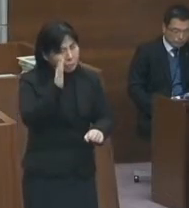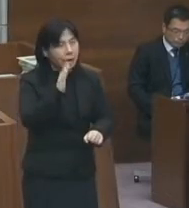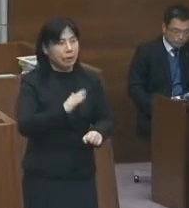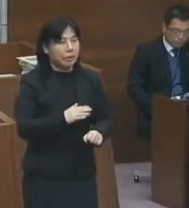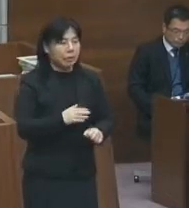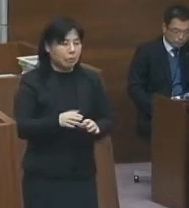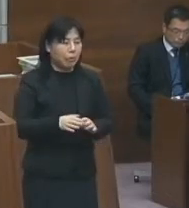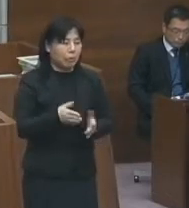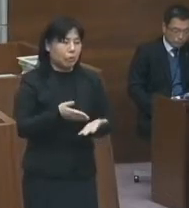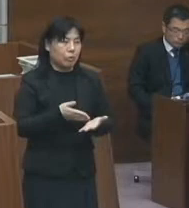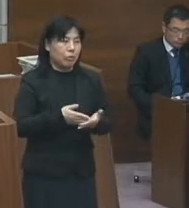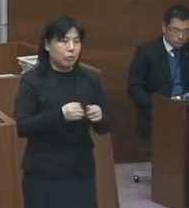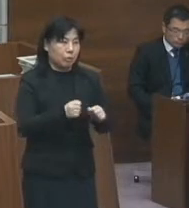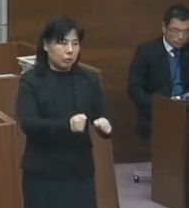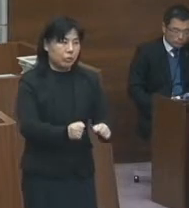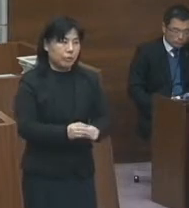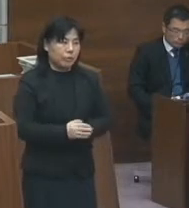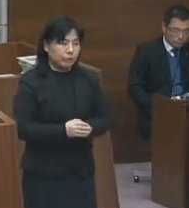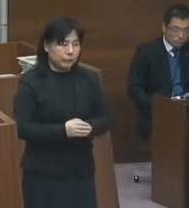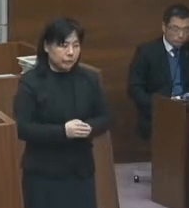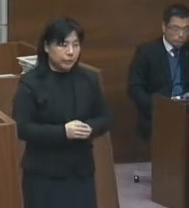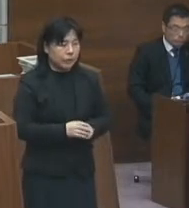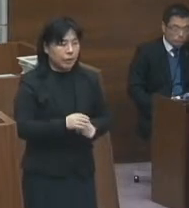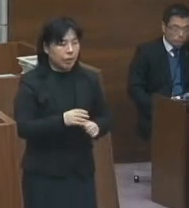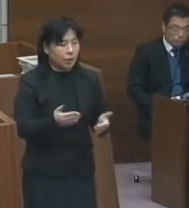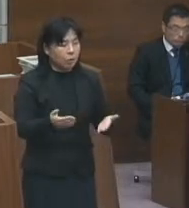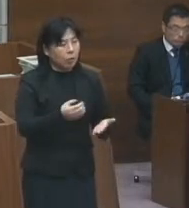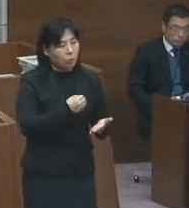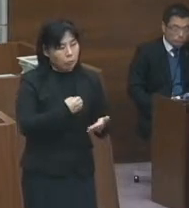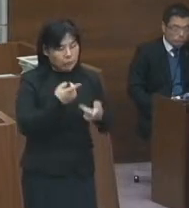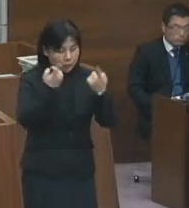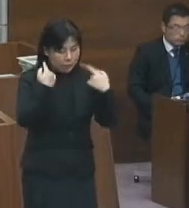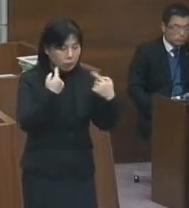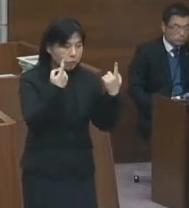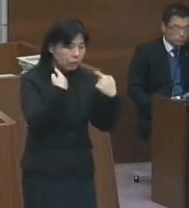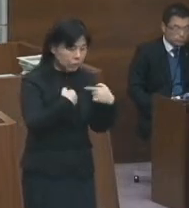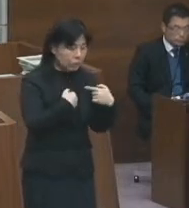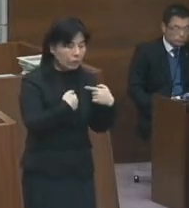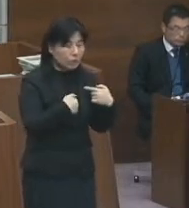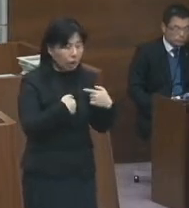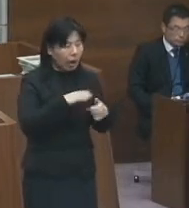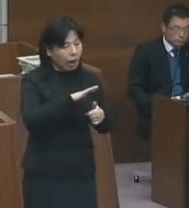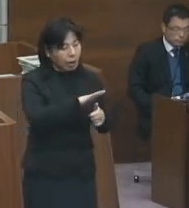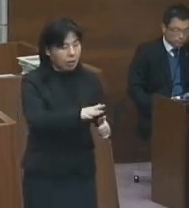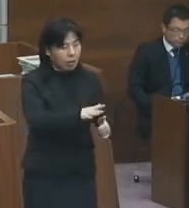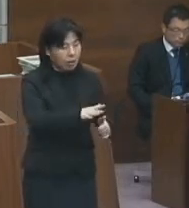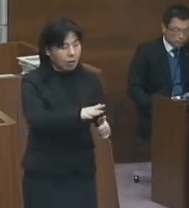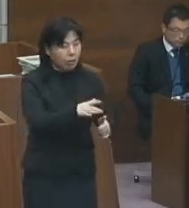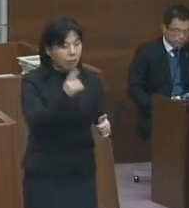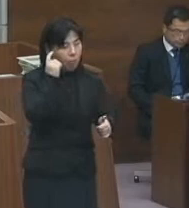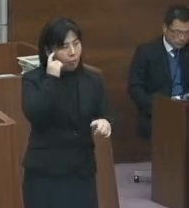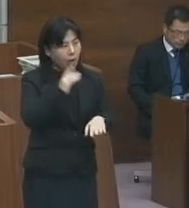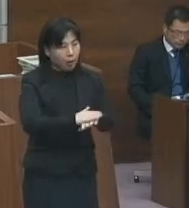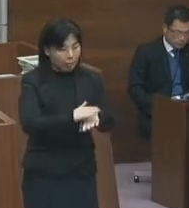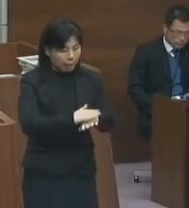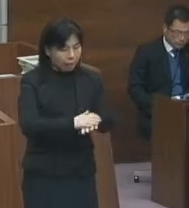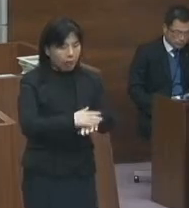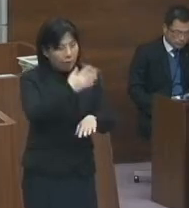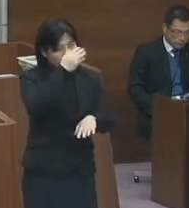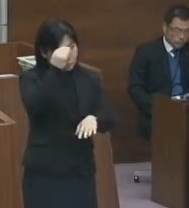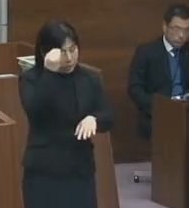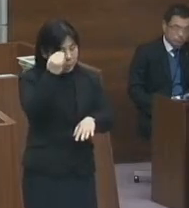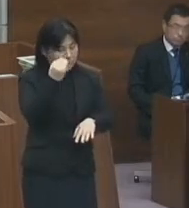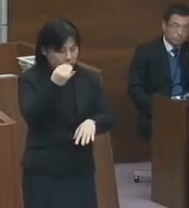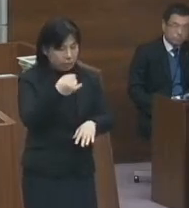した研修やガイドラインを通じまして、職員一人一人がハラスメントに関する基本的かつ正確な知識を持